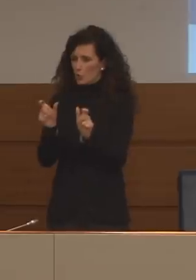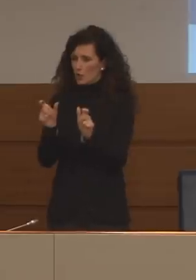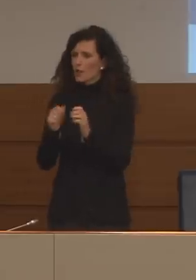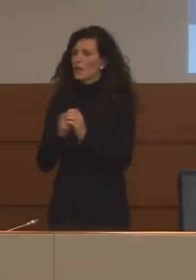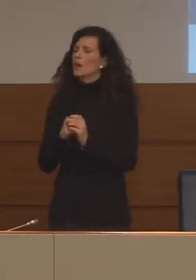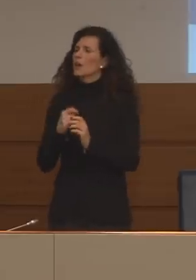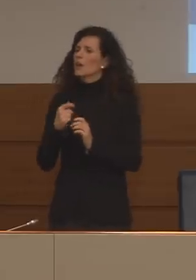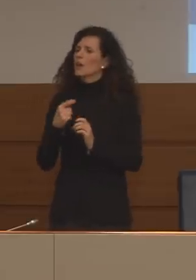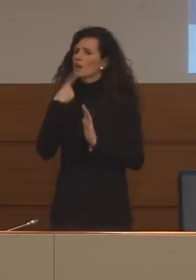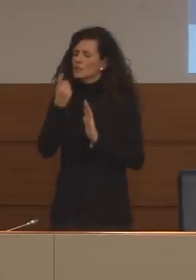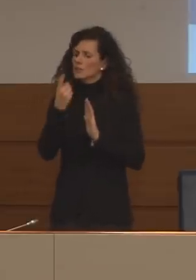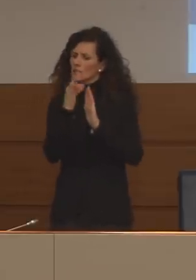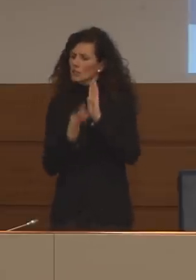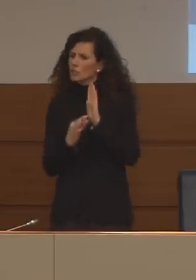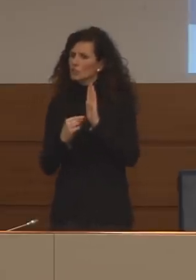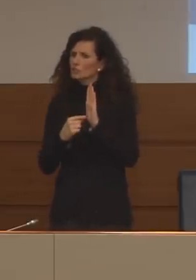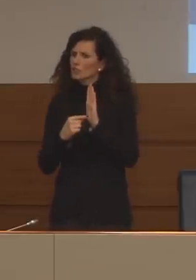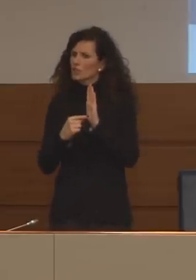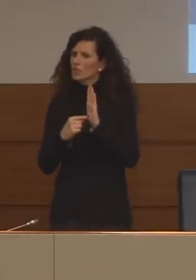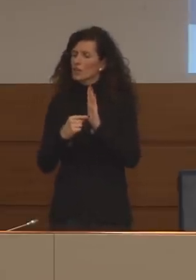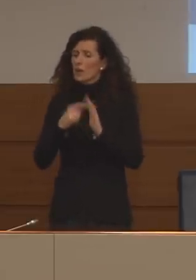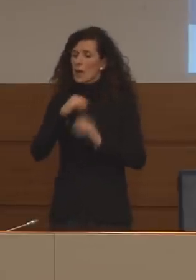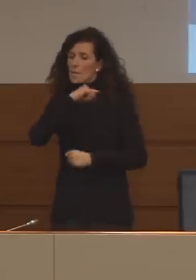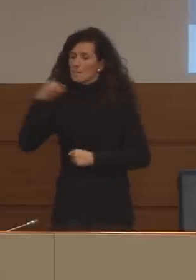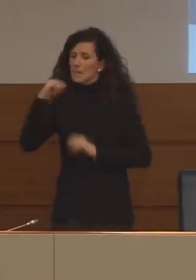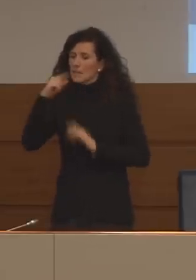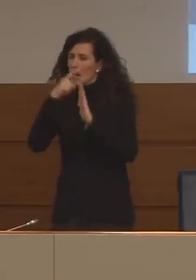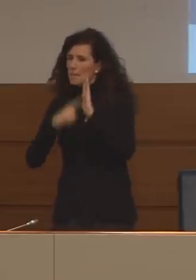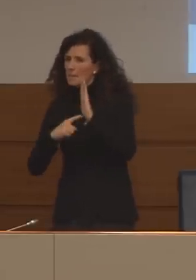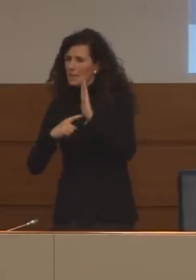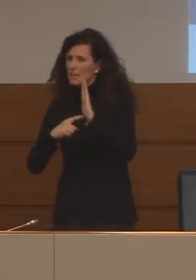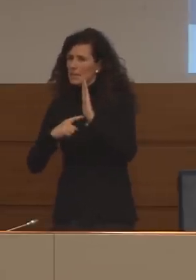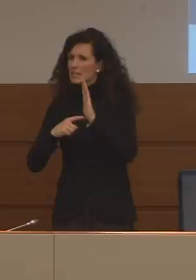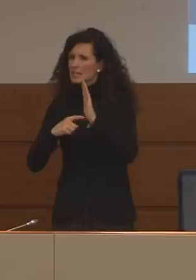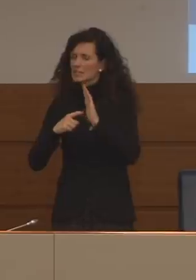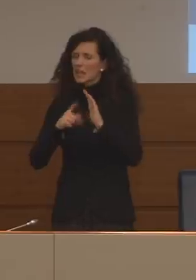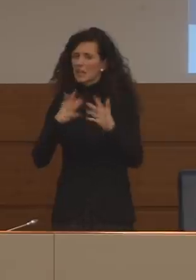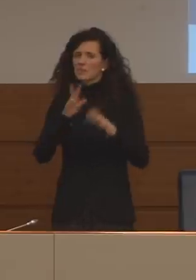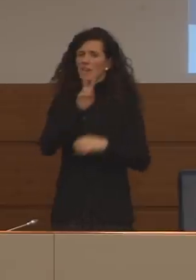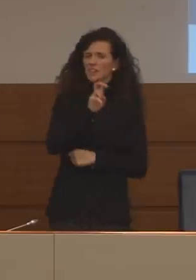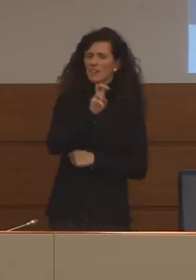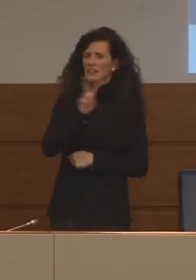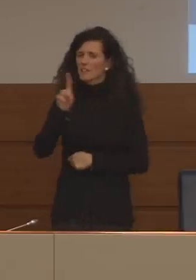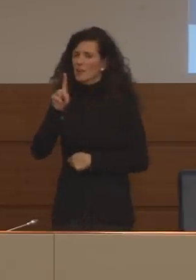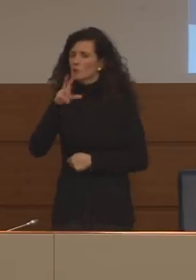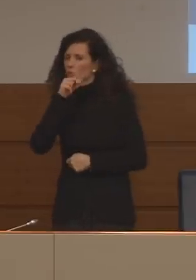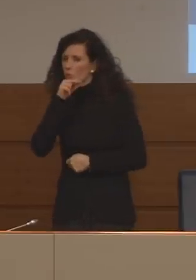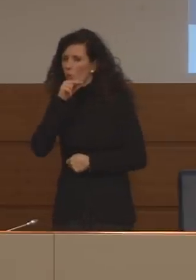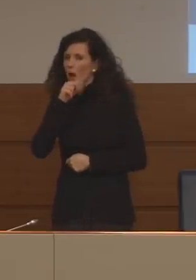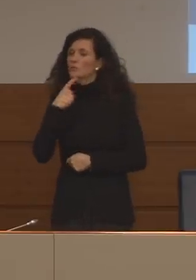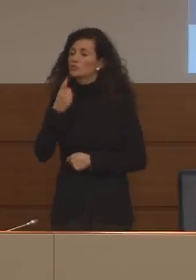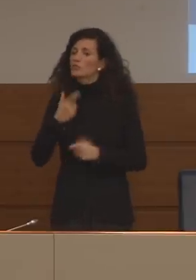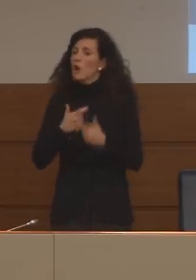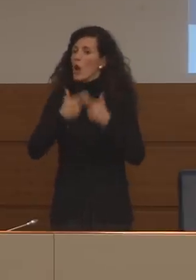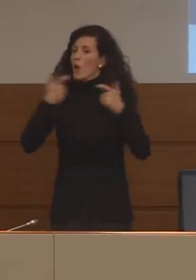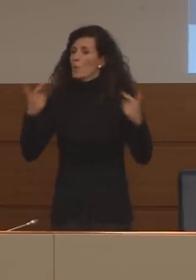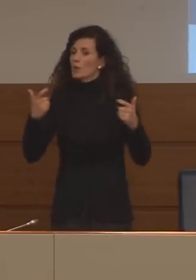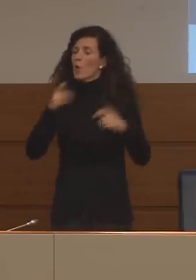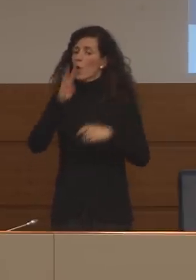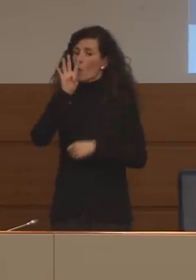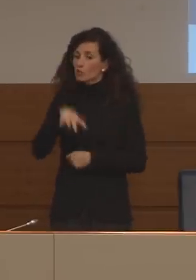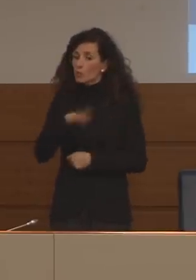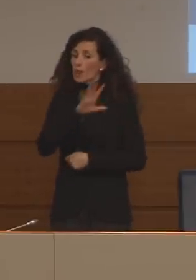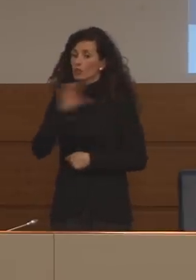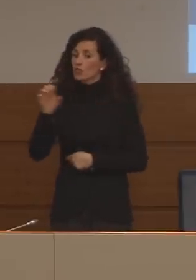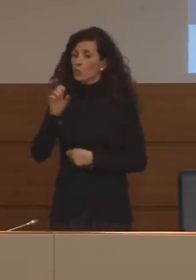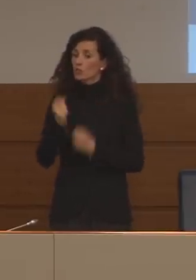serie di stime che parlano di un picco verso la metà del mese di 20 21 di marzo con aumenti anche di quattro 2.500 casi al